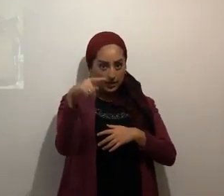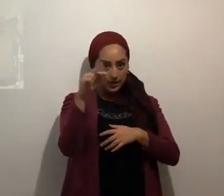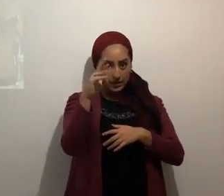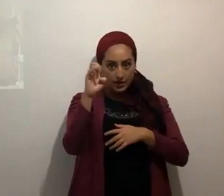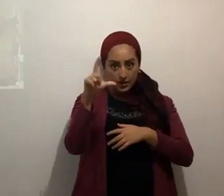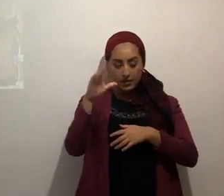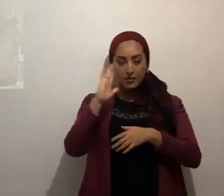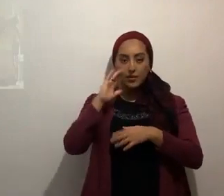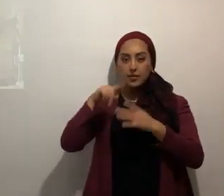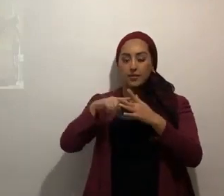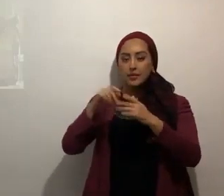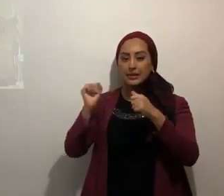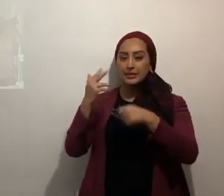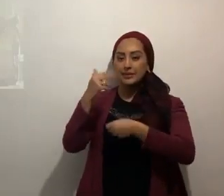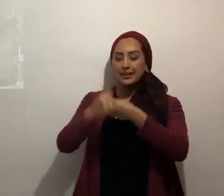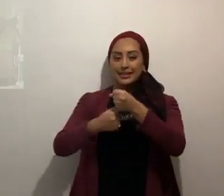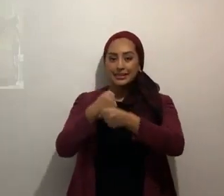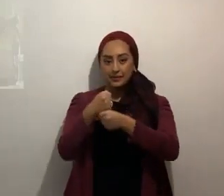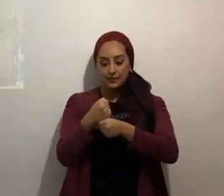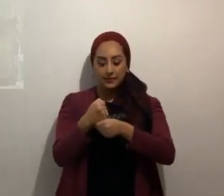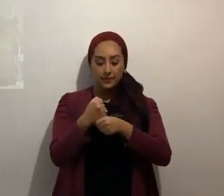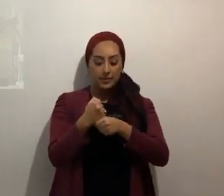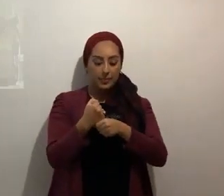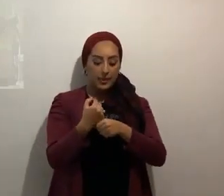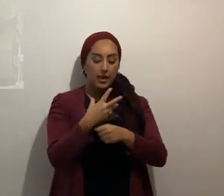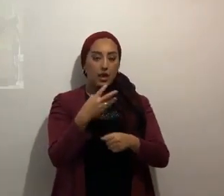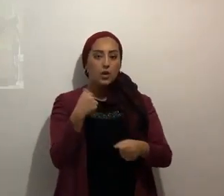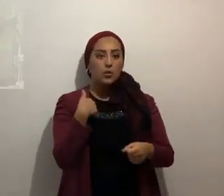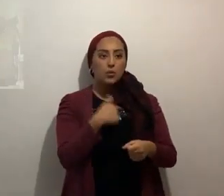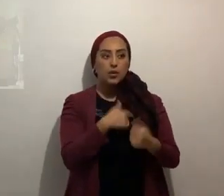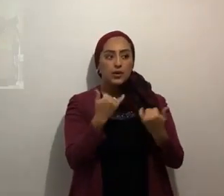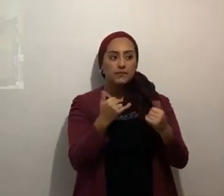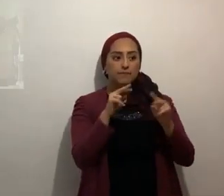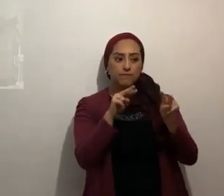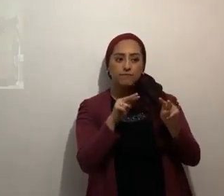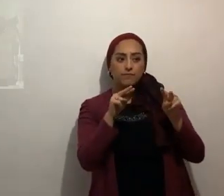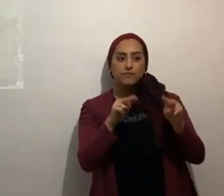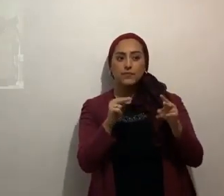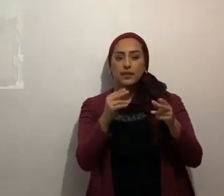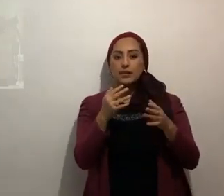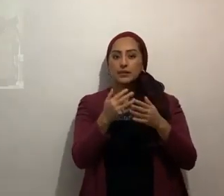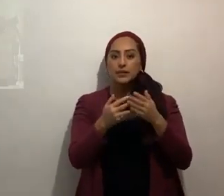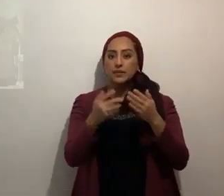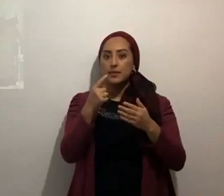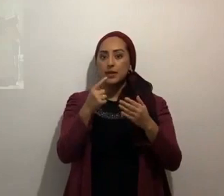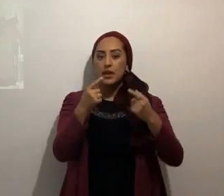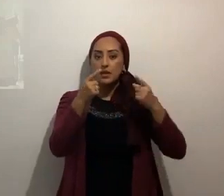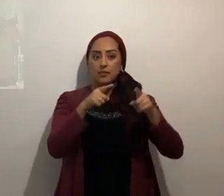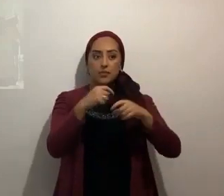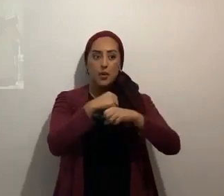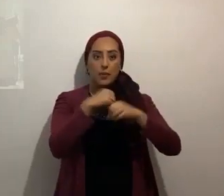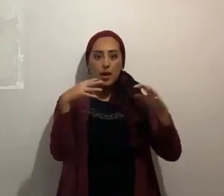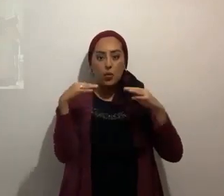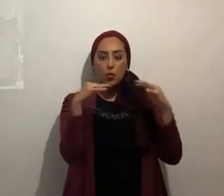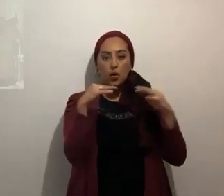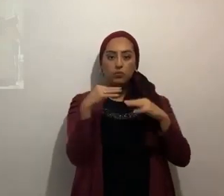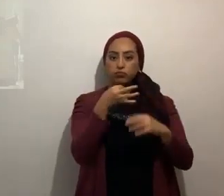va a empezar el año sabático. Y estamos viendo ya que está a punto de suceder, estallar una